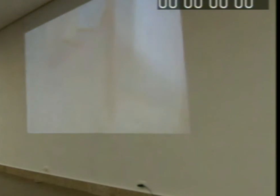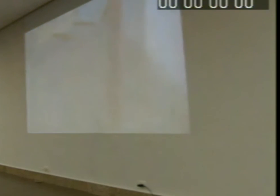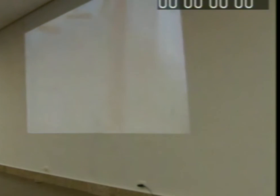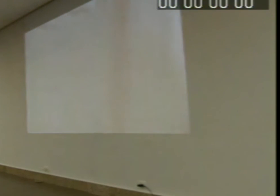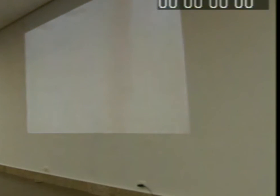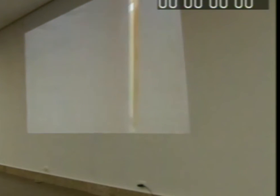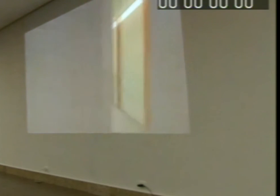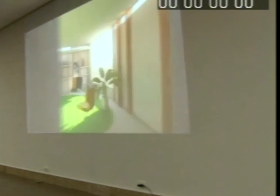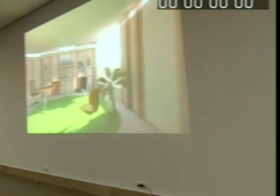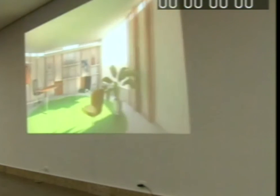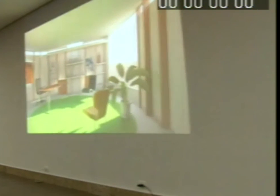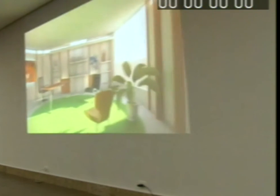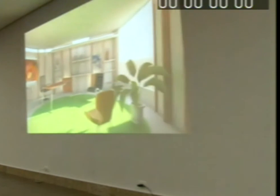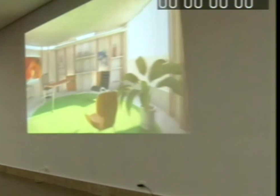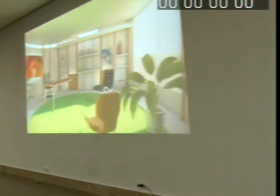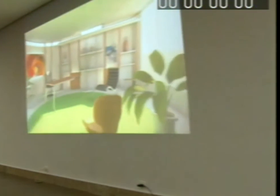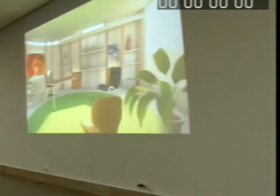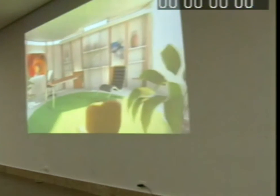que